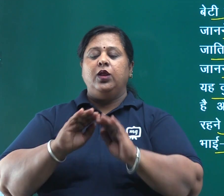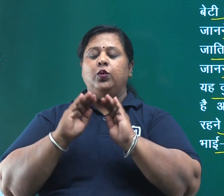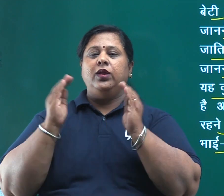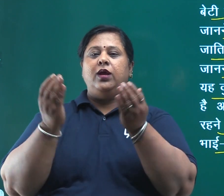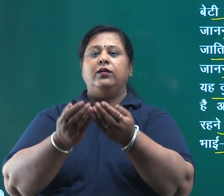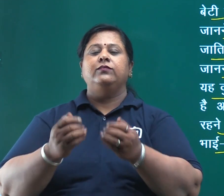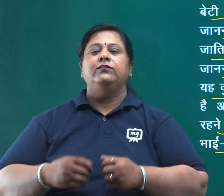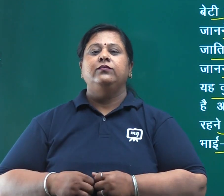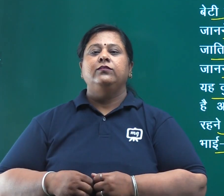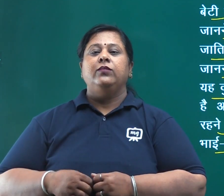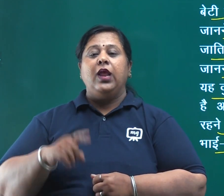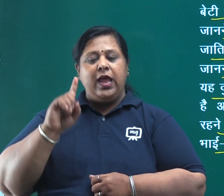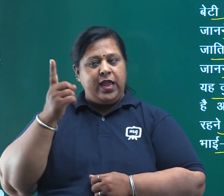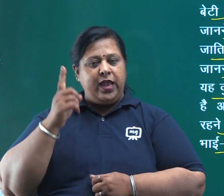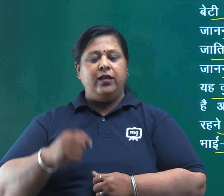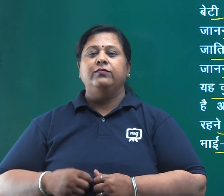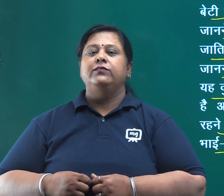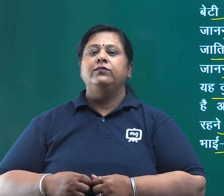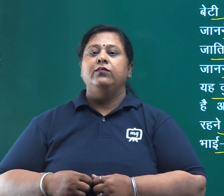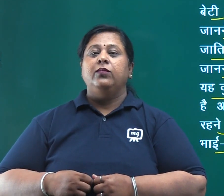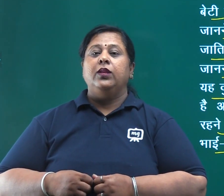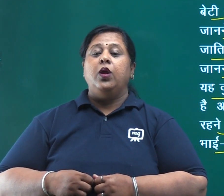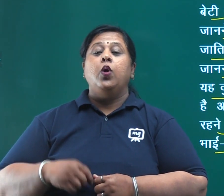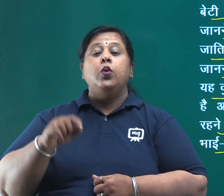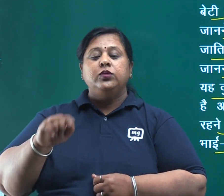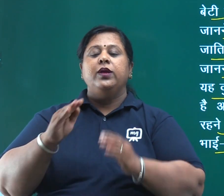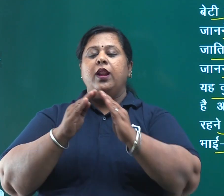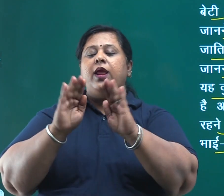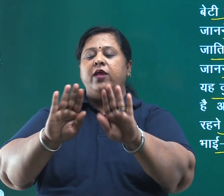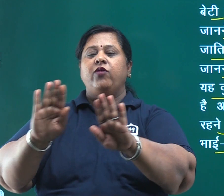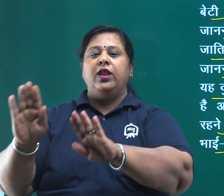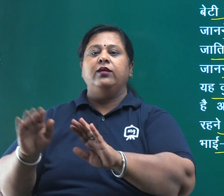दुनिया एक है और उसमें रहने वाले